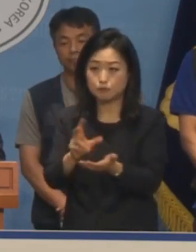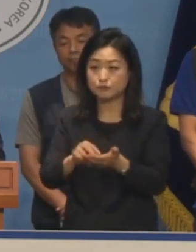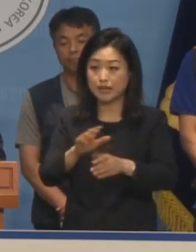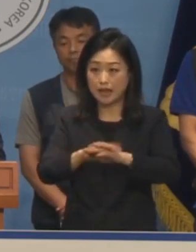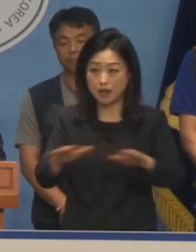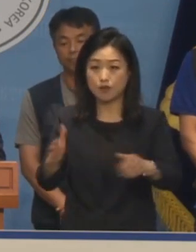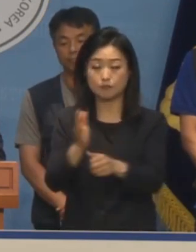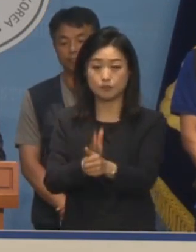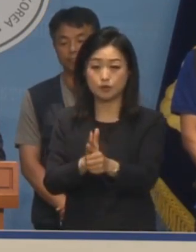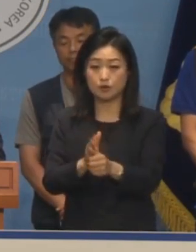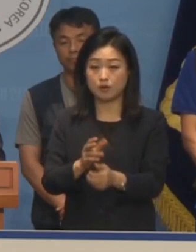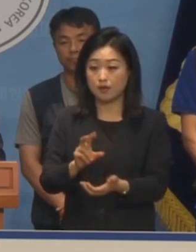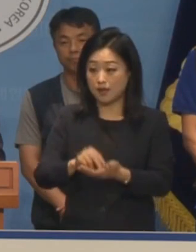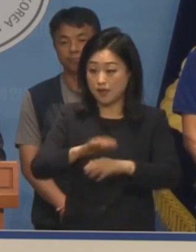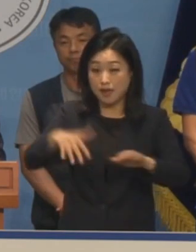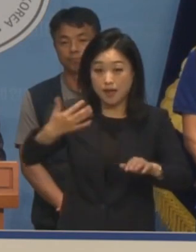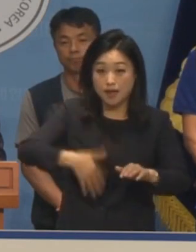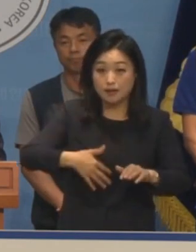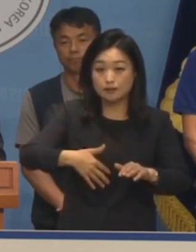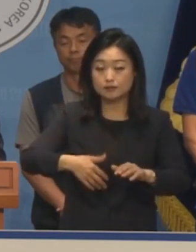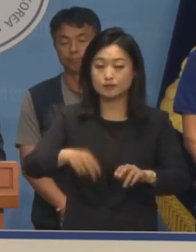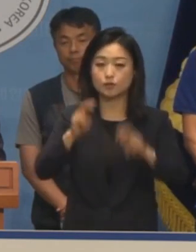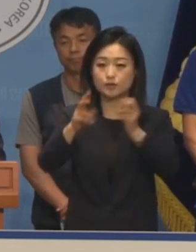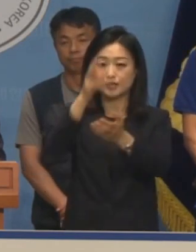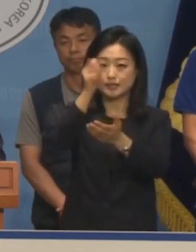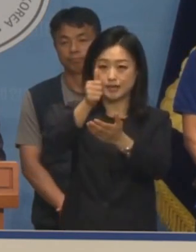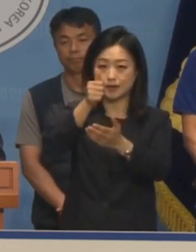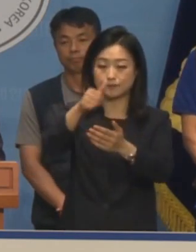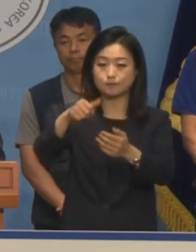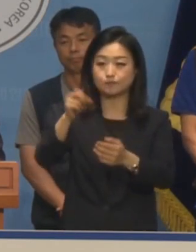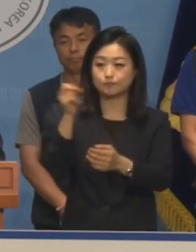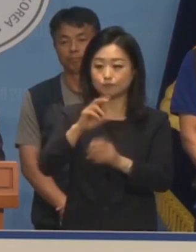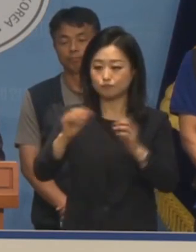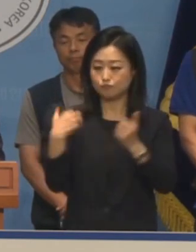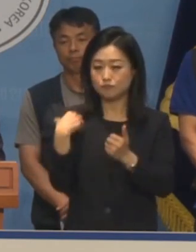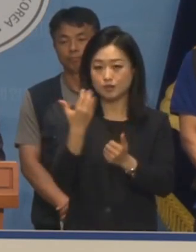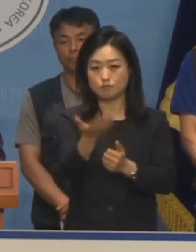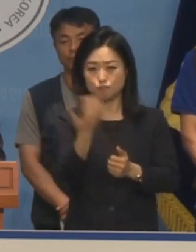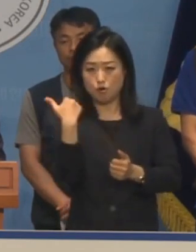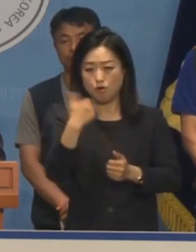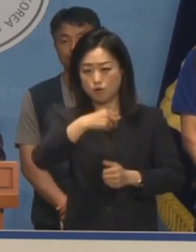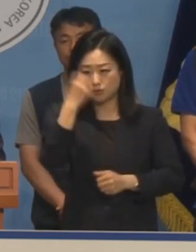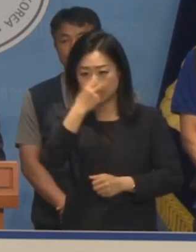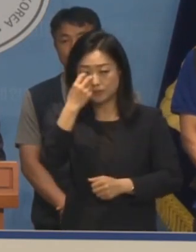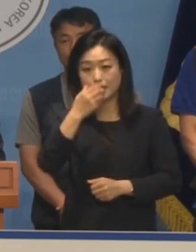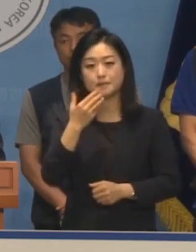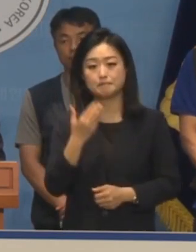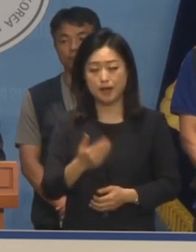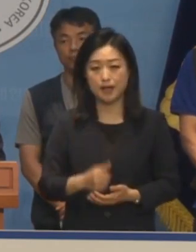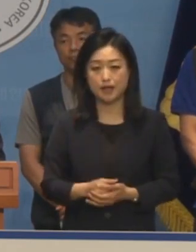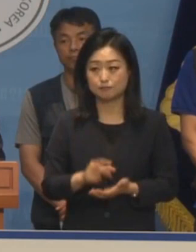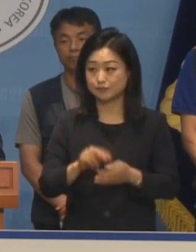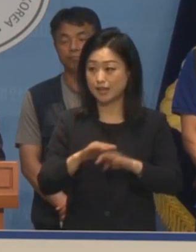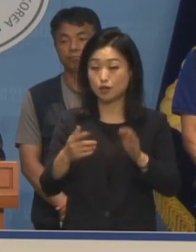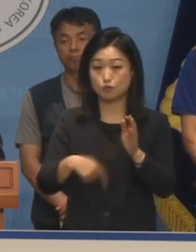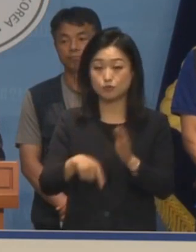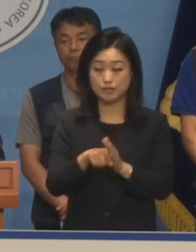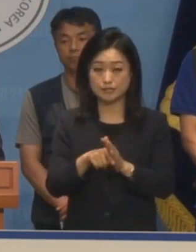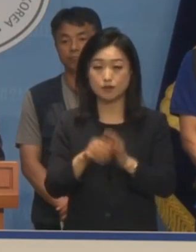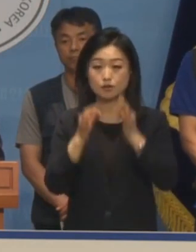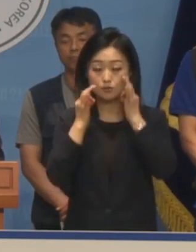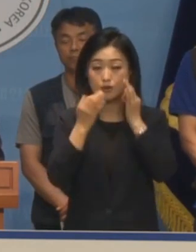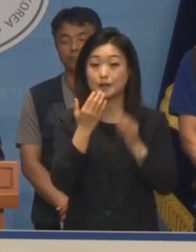않는다면 현대제철 대표사를 포함해서 경영진들 국정 감사에서 반드시이 문제 지적하고 해결할 수 있도록